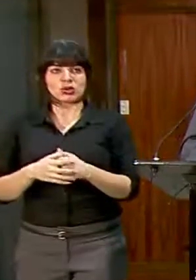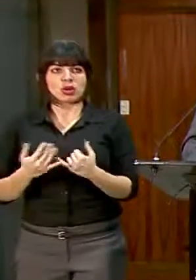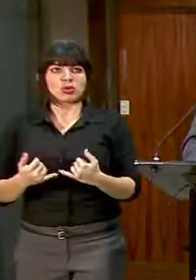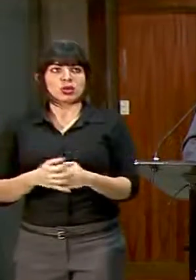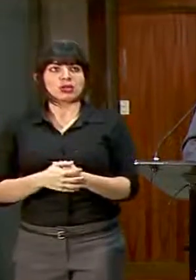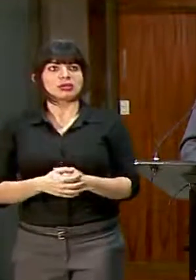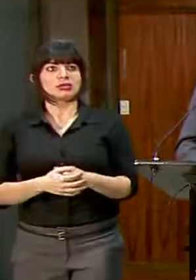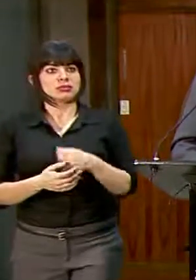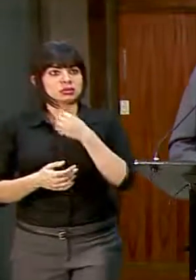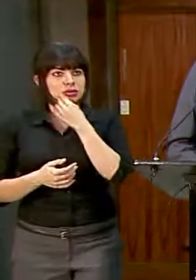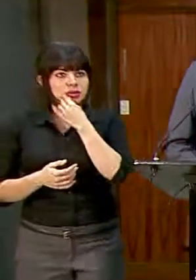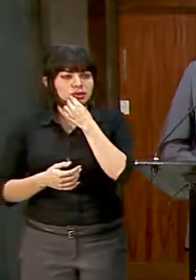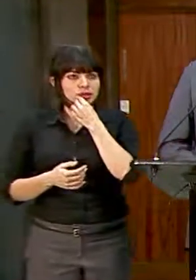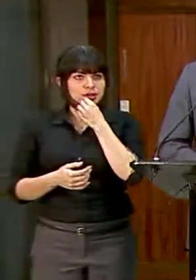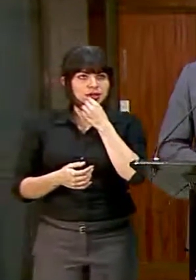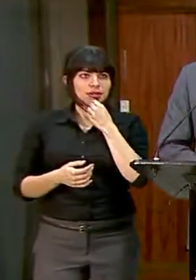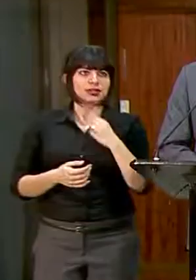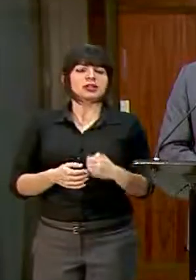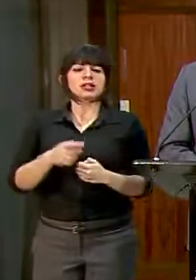actualidad.